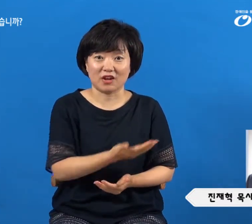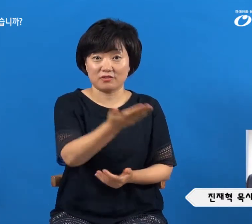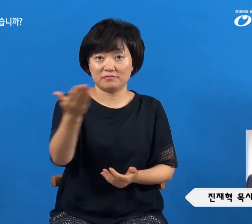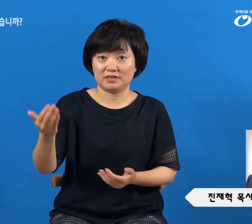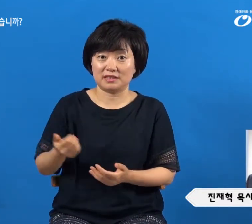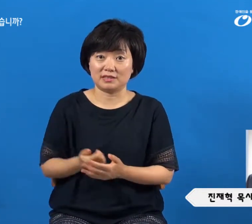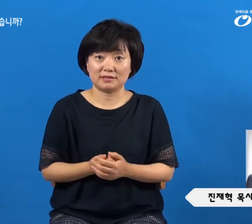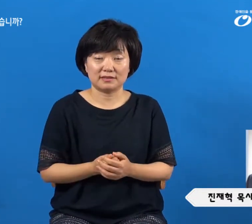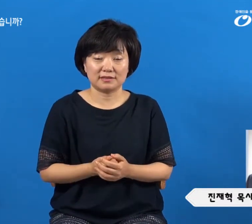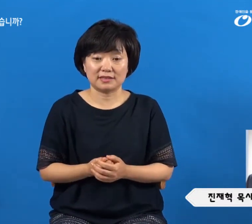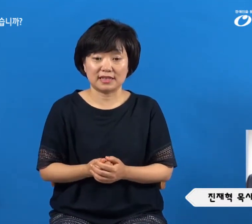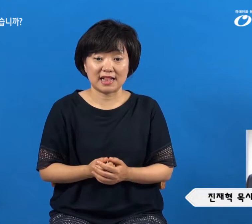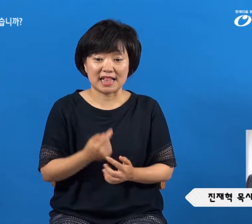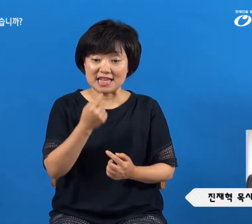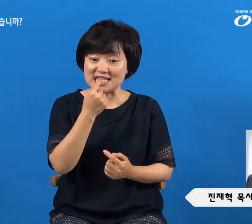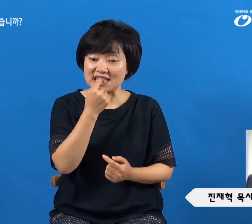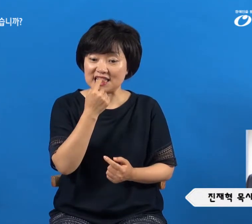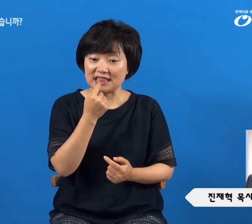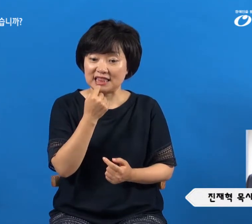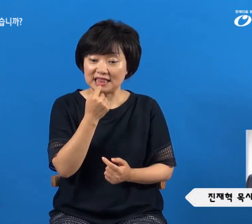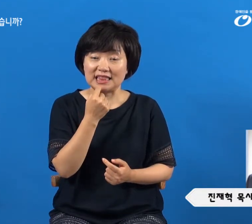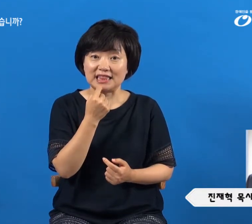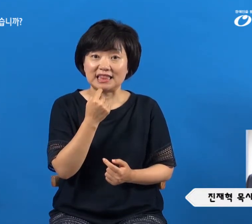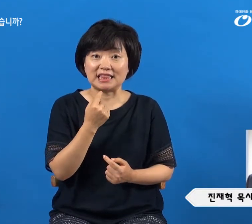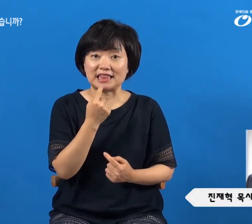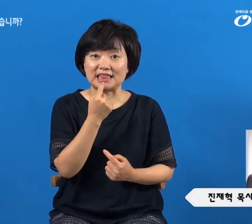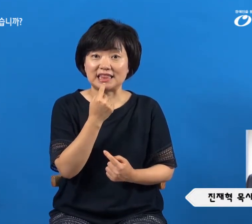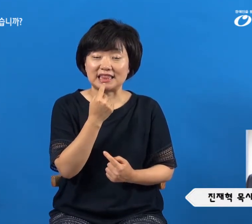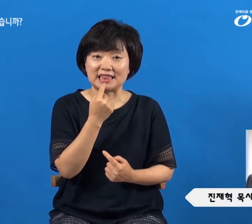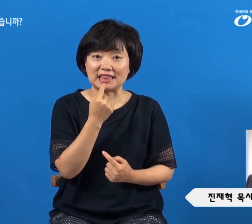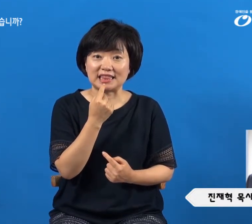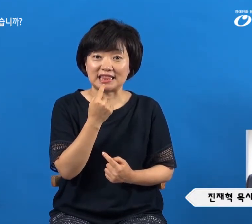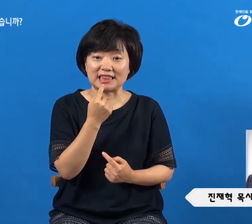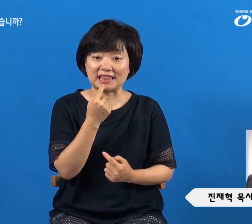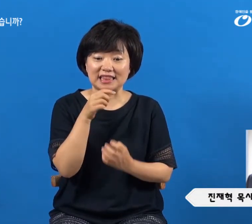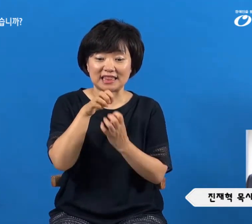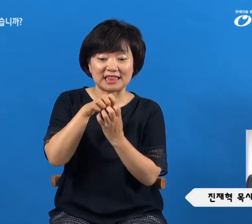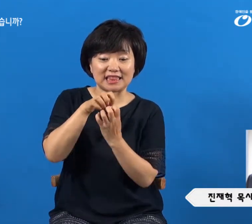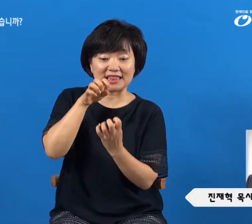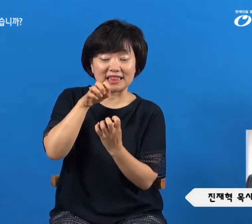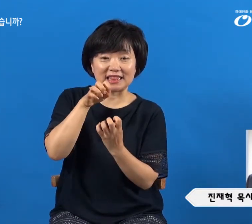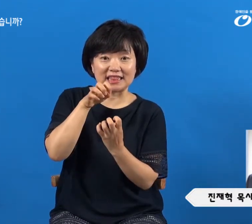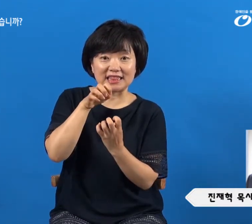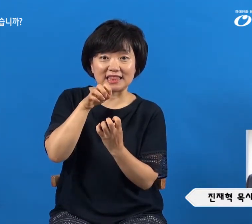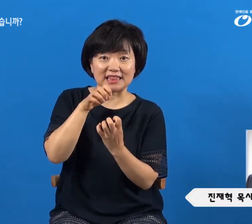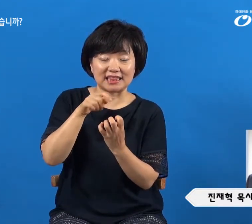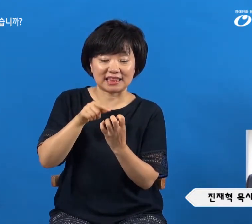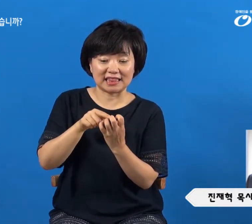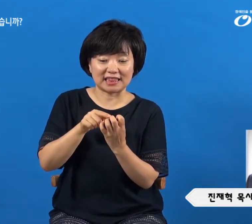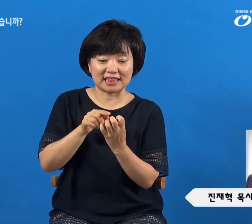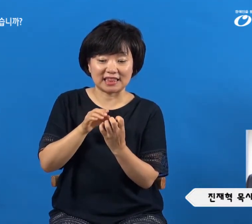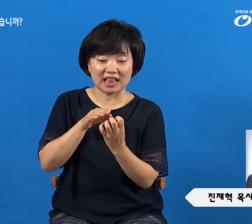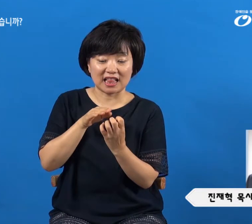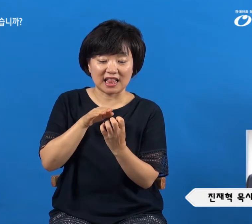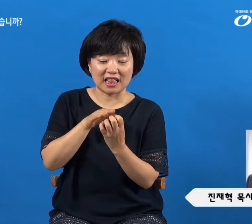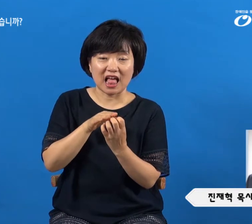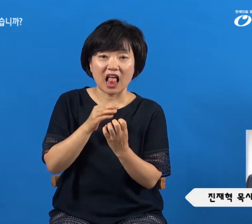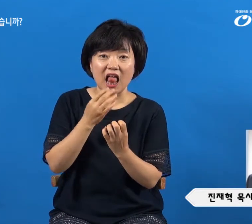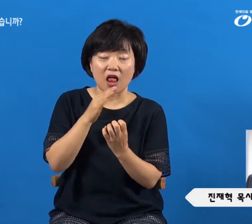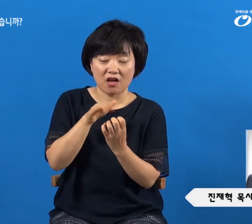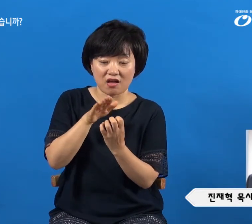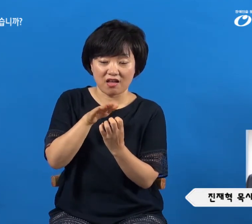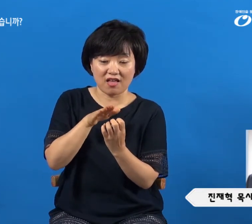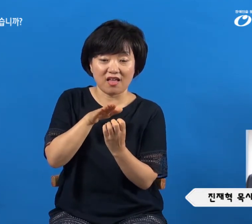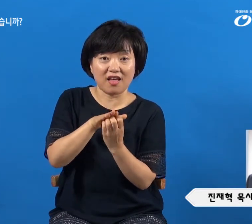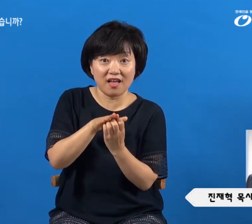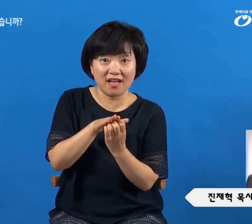여러분, 이빨 사이에 가만히 여러분 혀를 한번 끼워 넣어 보세요. 잡힙니까? 너무 세게 누르지는